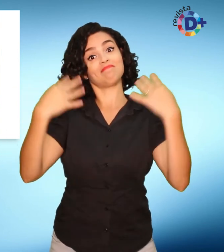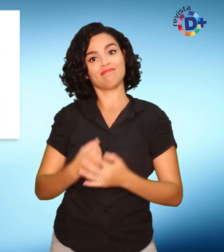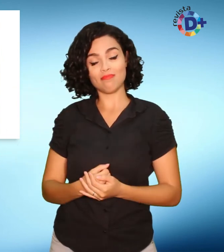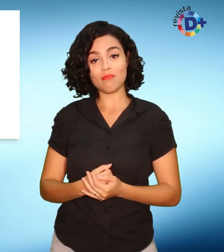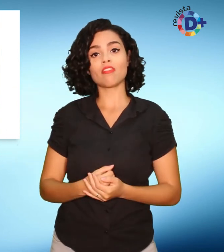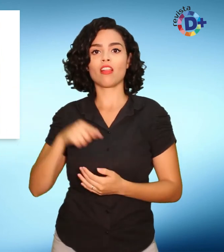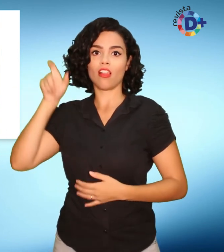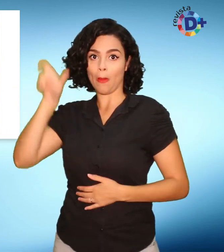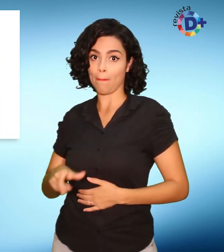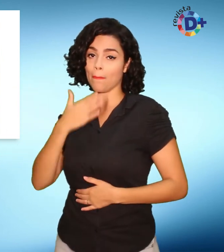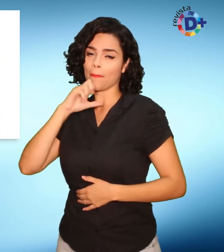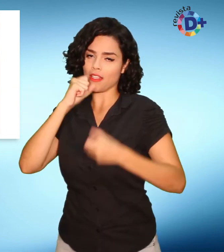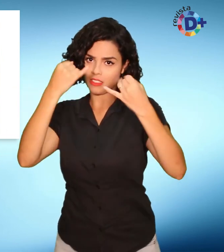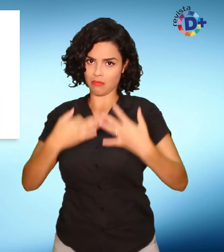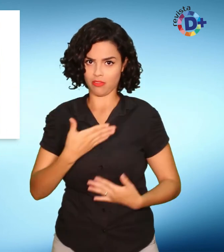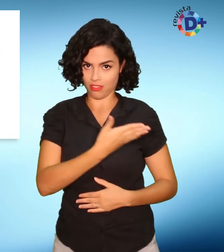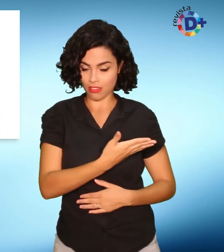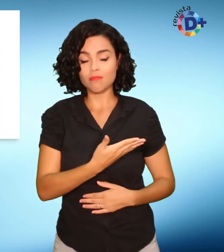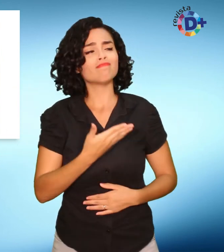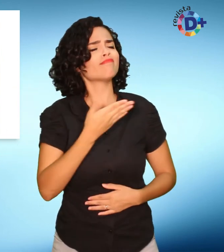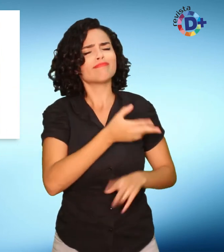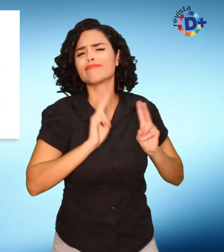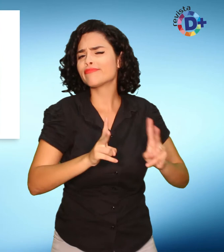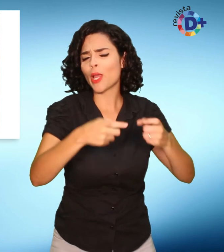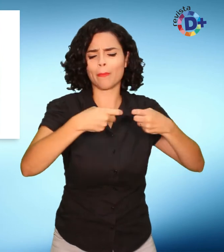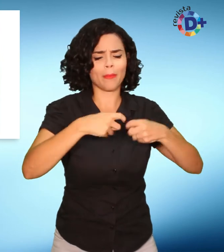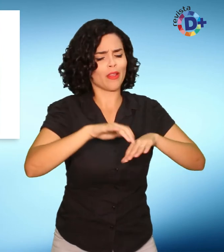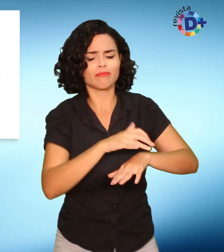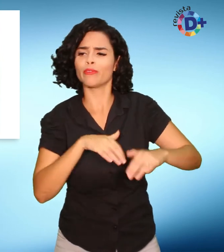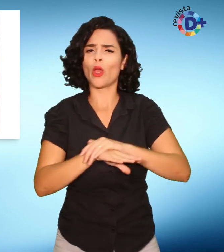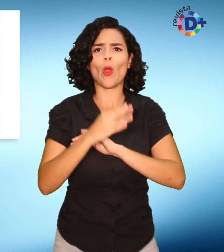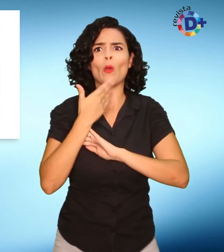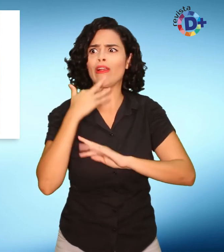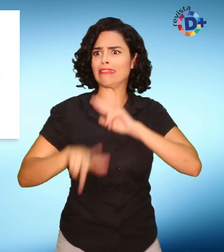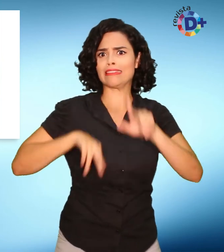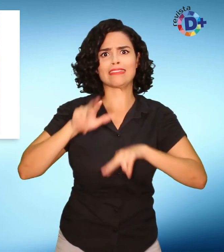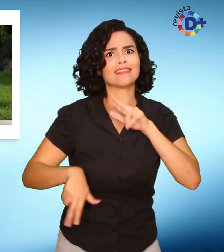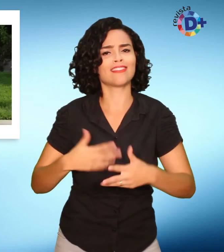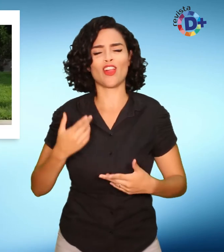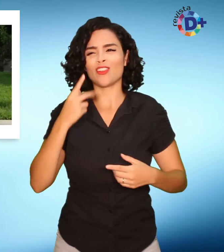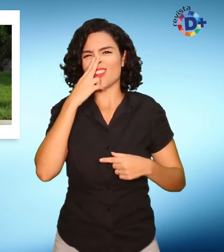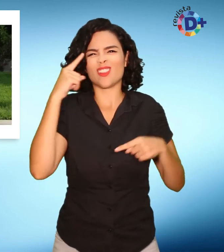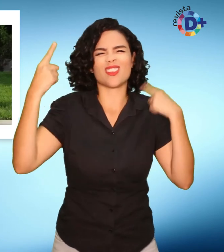mark reforça a ligação do filho com o objeto ele sempre usou meias meio coloridas meio doidas